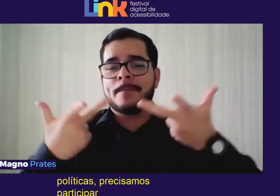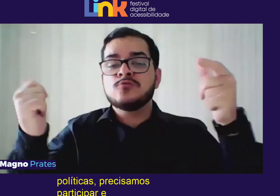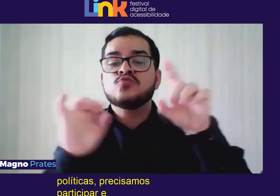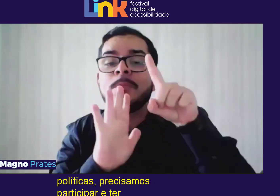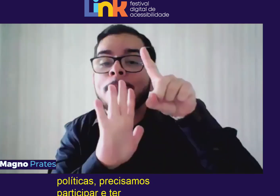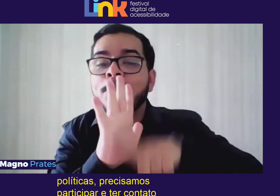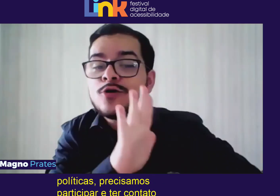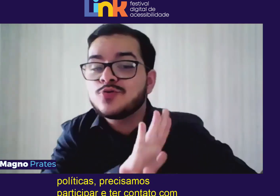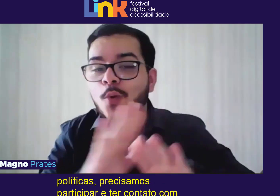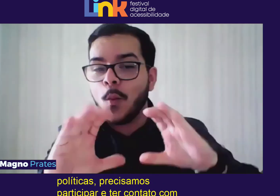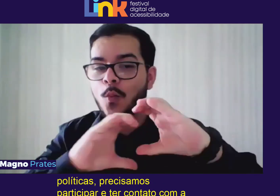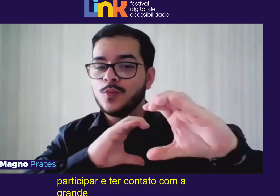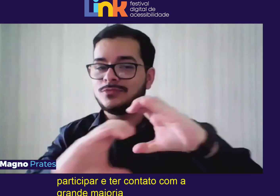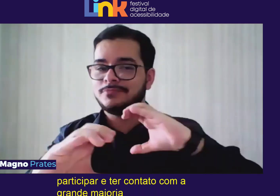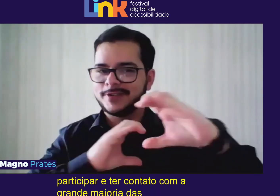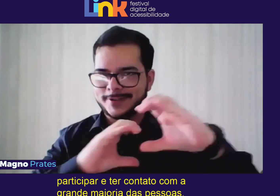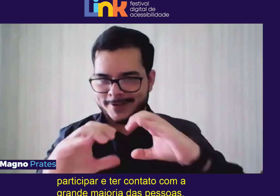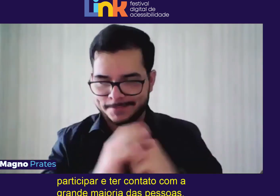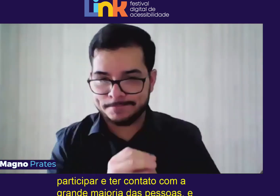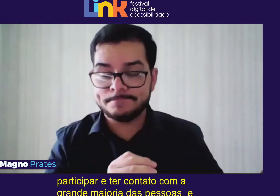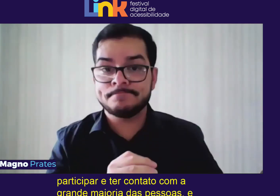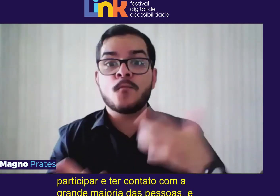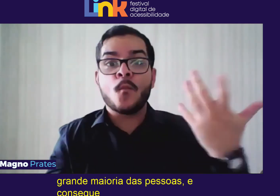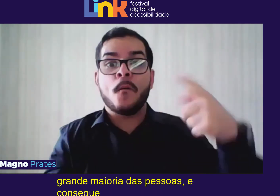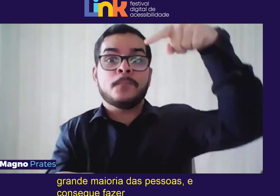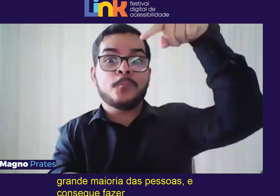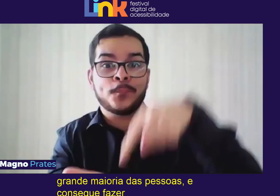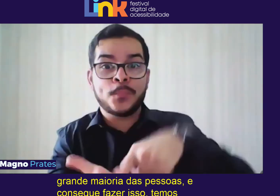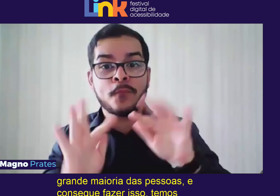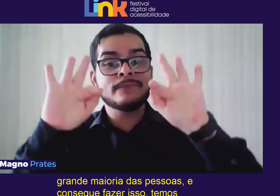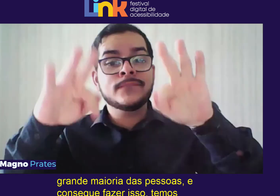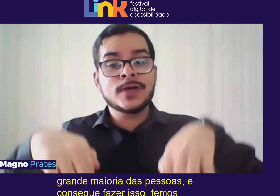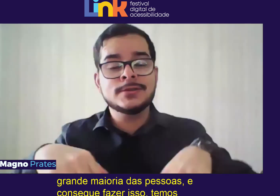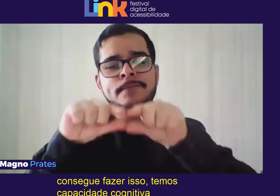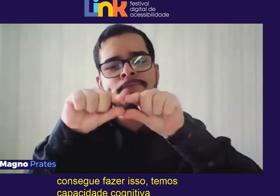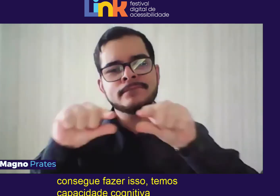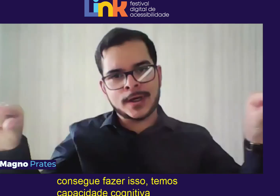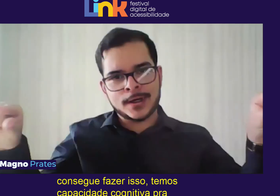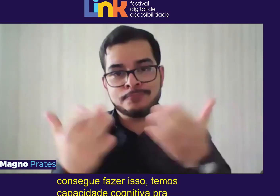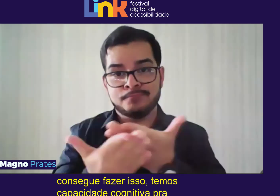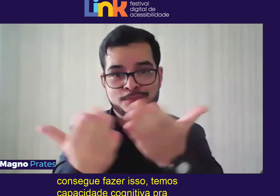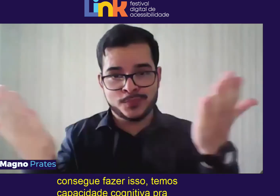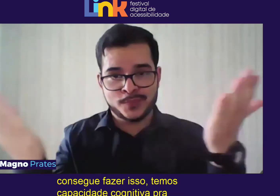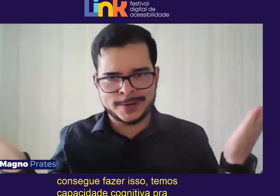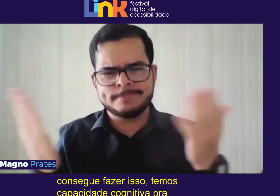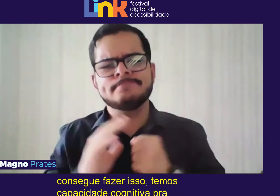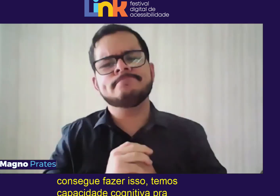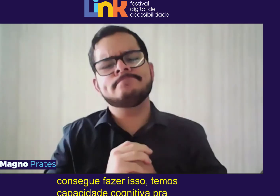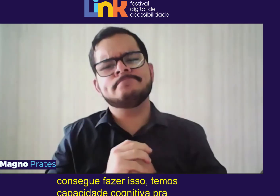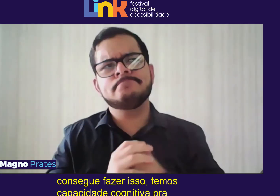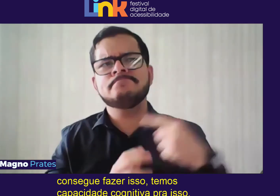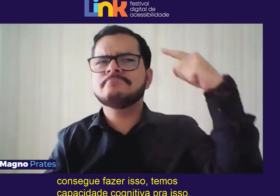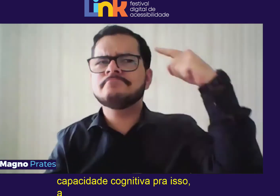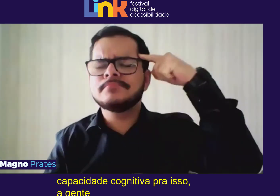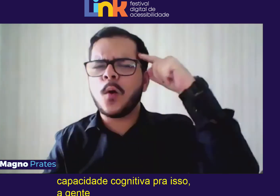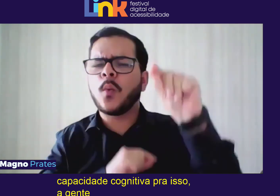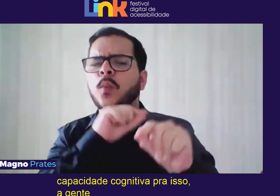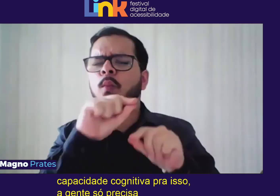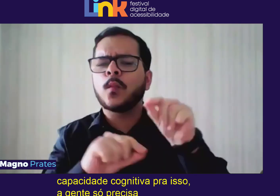capacidade cognitiva para isso. A gente só precisa se comunicar. E o ponto final que eu quero deixar para vocês é que